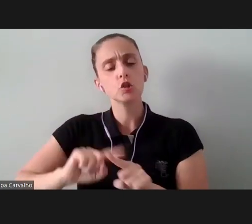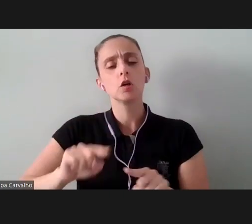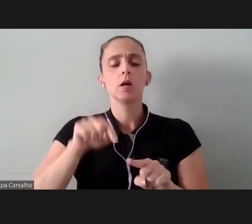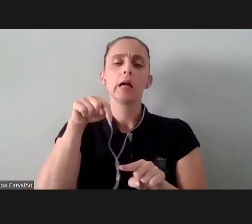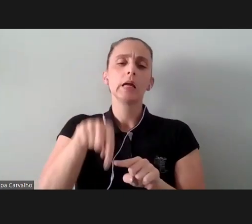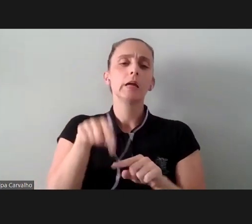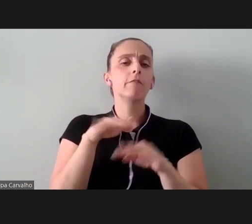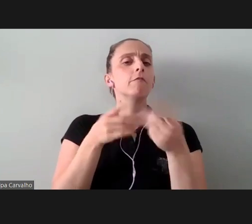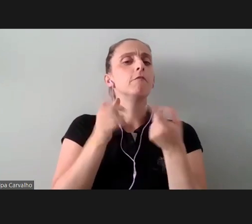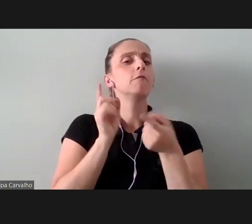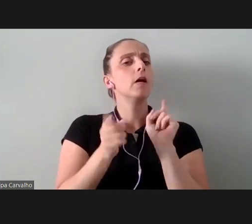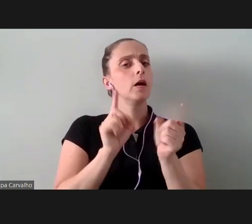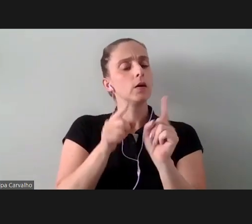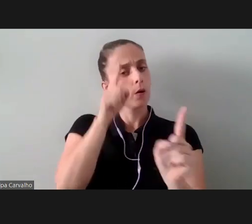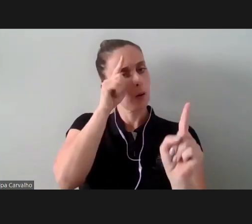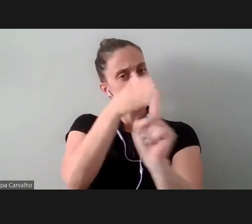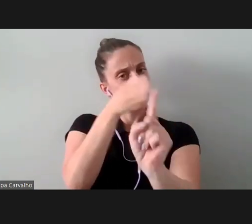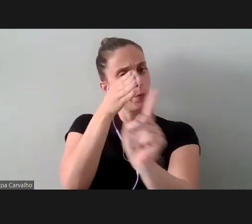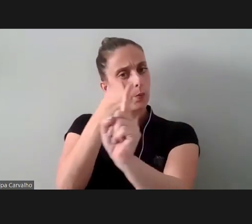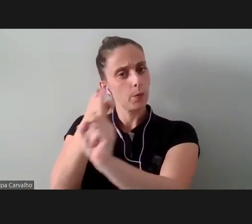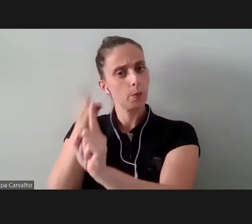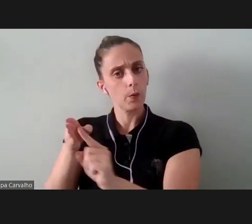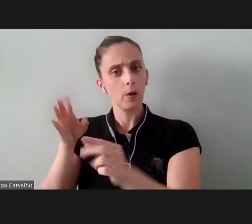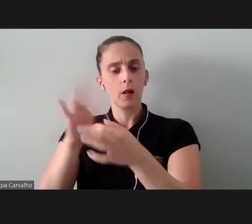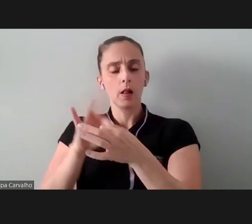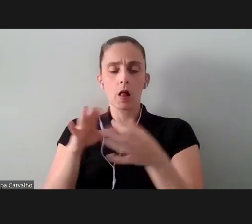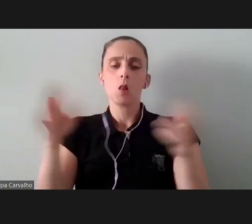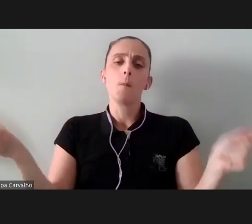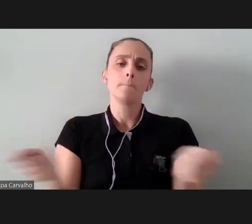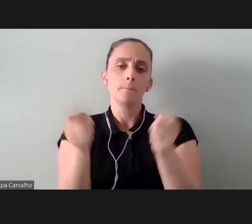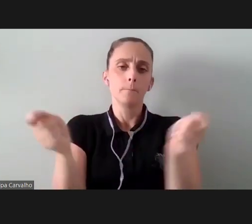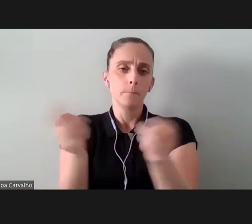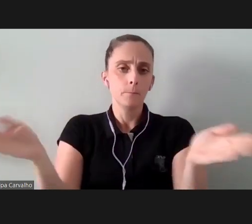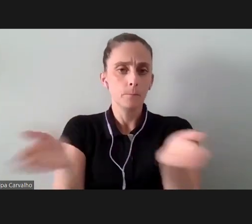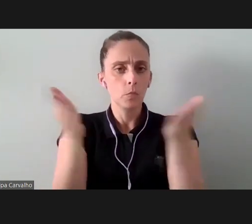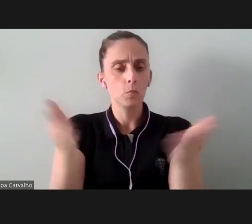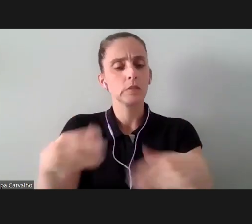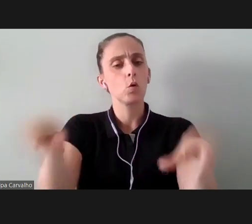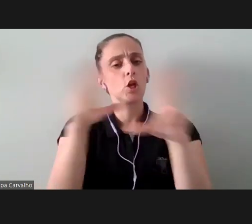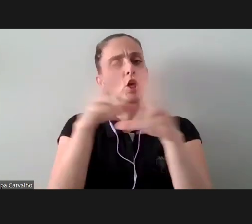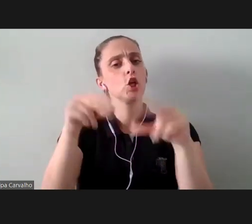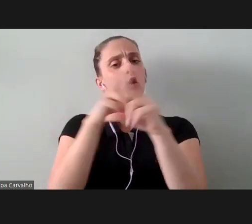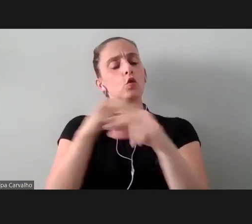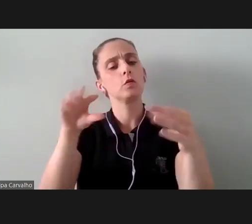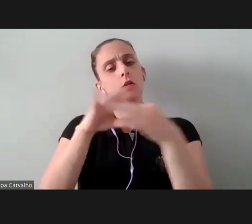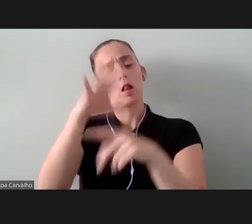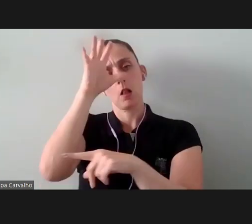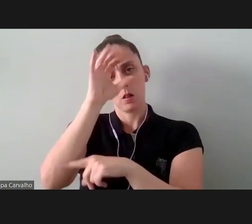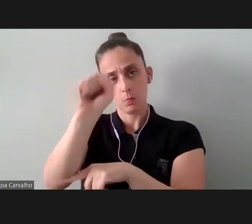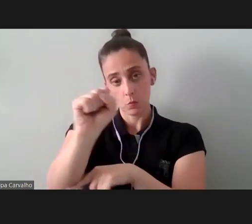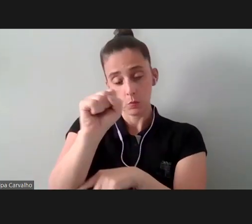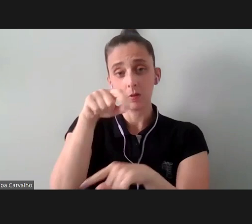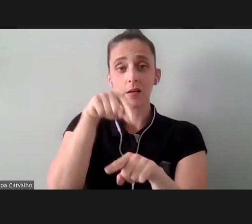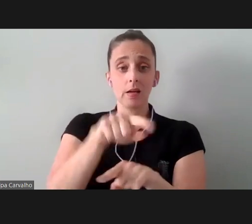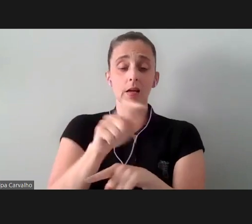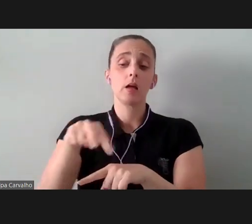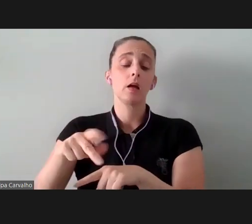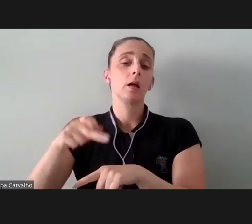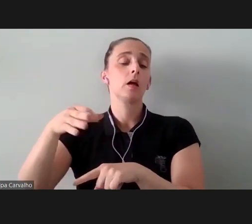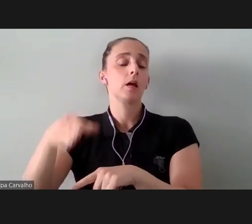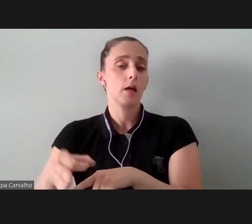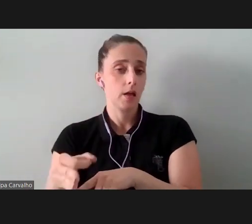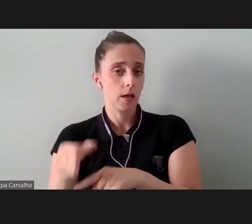realizado objetivamente na agenda de promoção da inovação no setor público. A ENAP é a Escola Nacional de